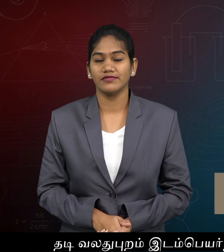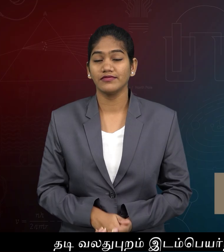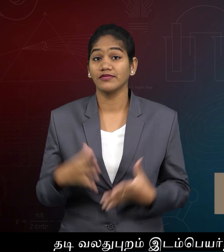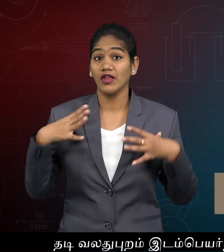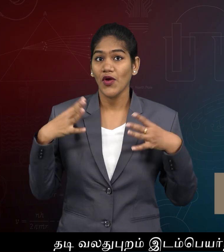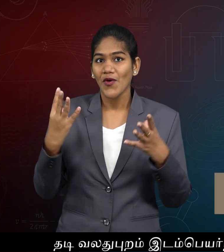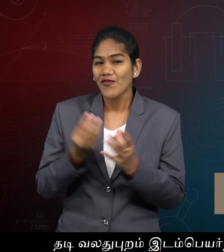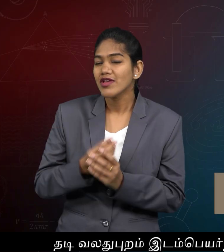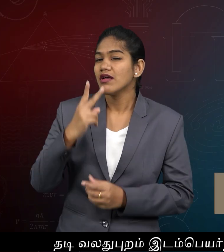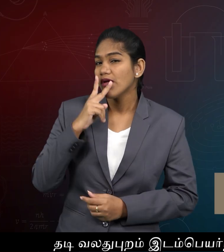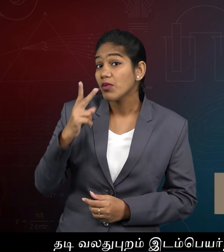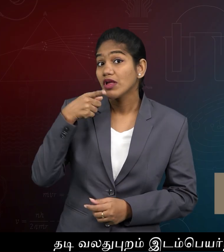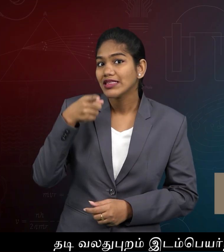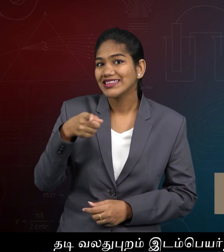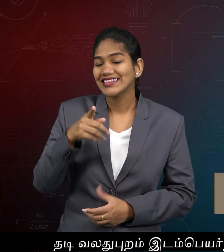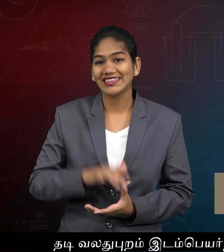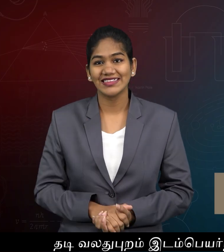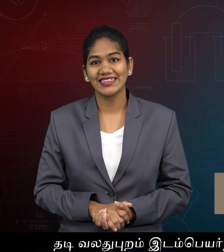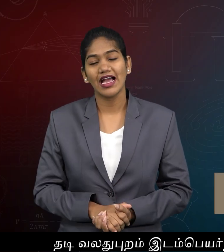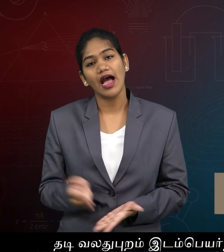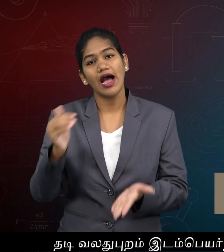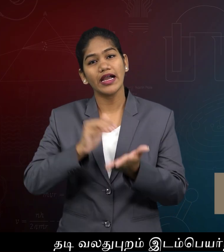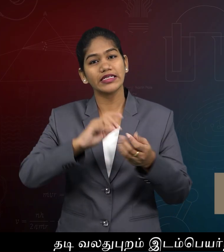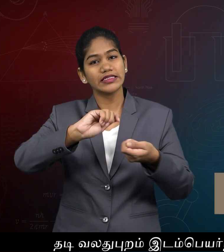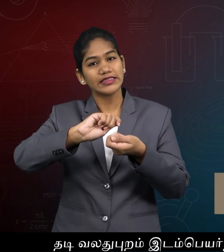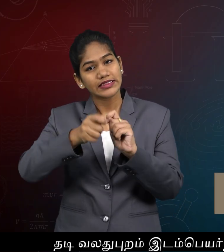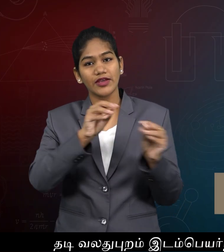தடி வலதுபுறம் இடம்பெயர்ந்திருப்பதை நாம் கவனிக்கலாம்.